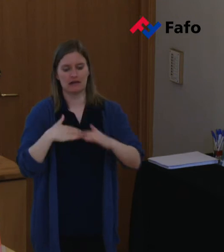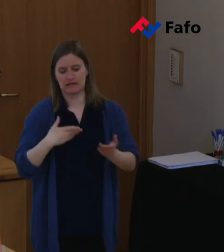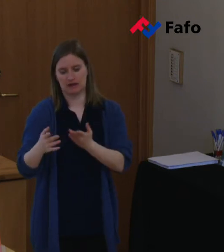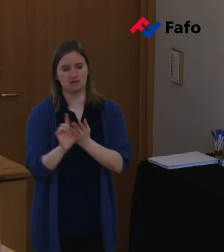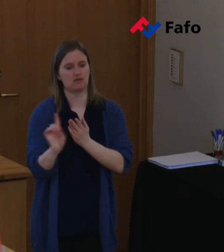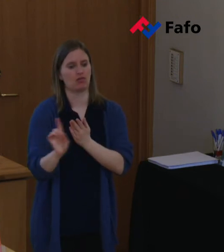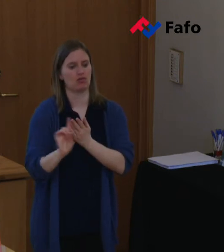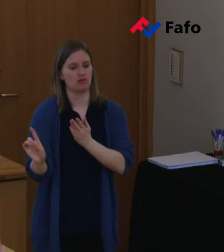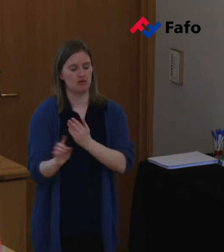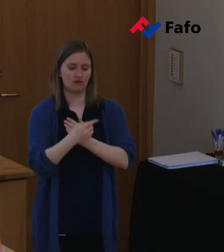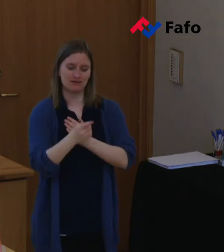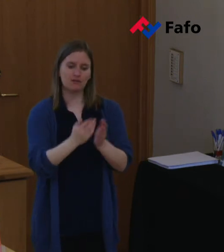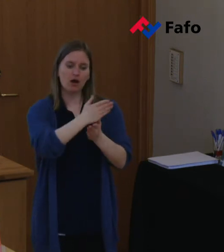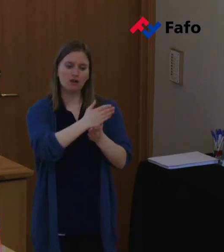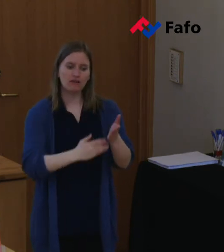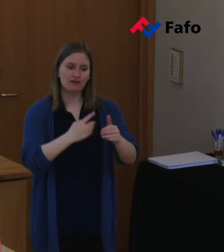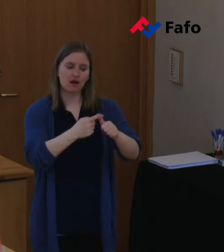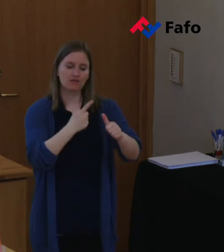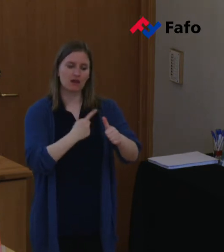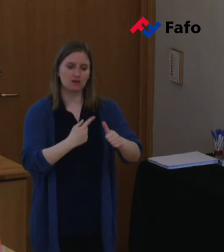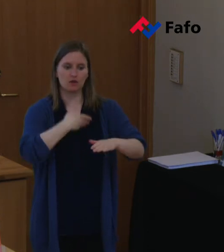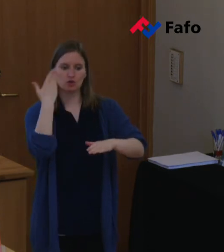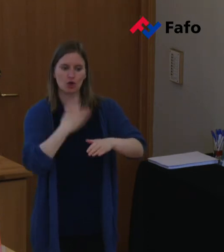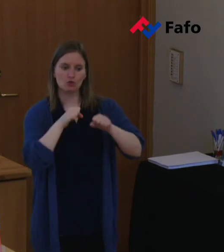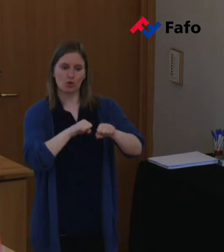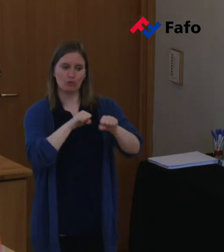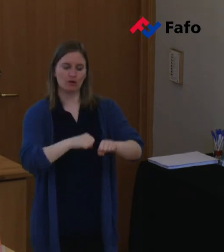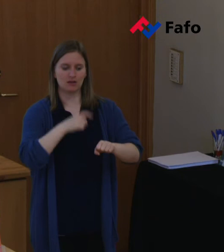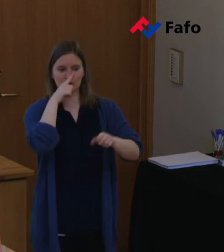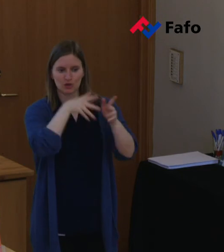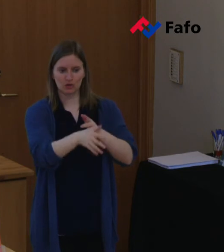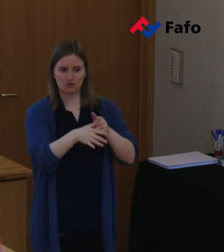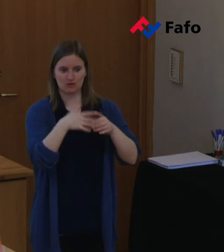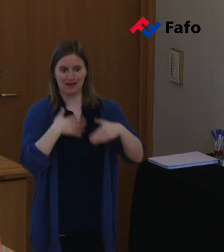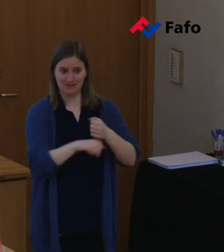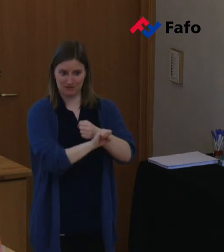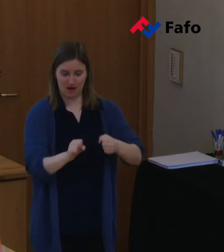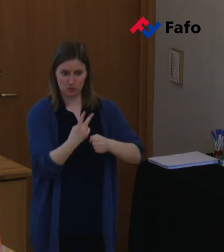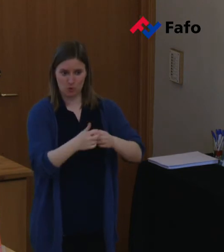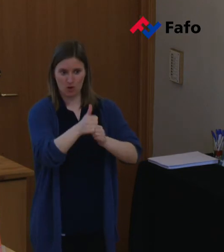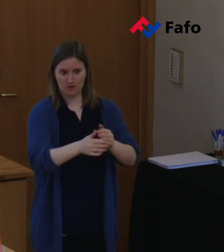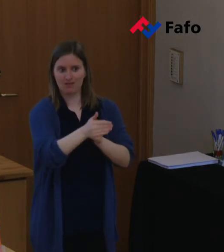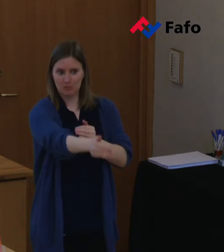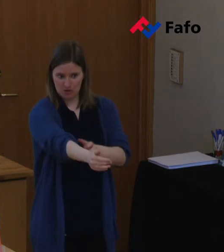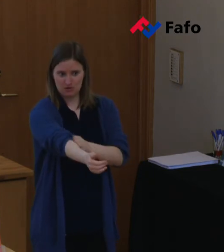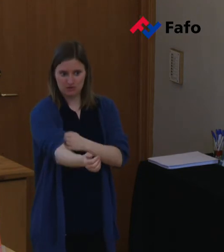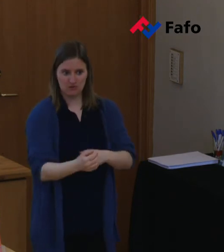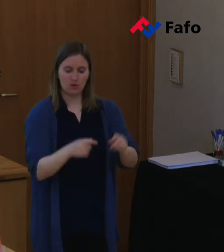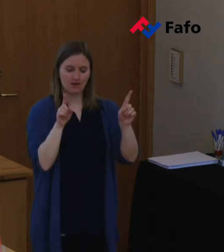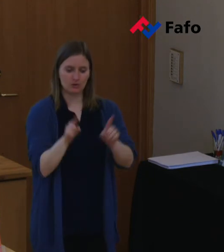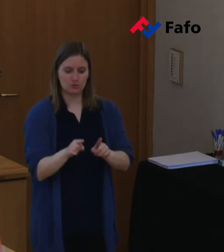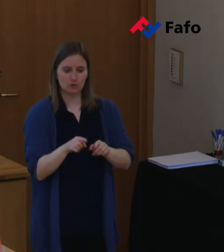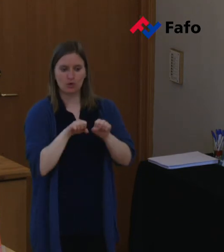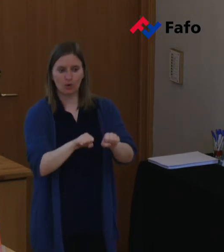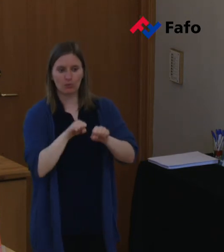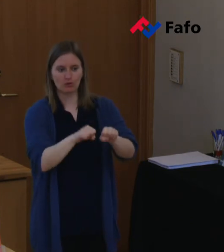spesialisthelsetjenesten, får halvert antall døgnopphold I psykisk helsevern 2 år etter inntaket I ACT, og sterk reduksjon I oppholdsdøgn